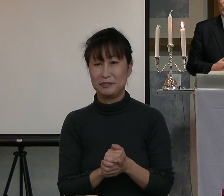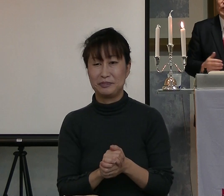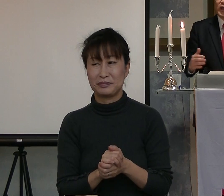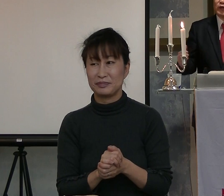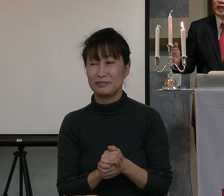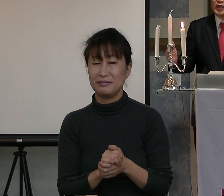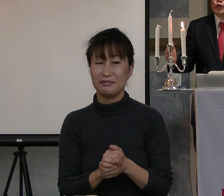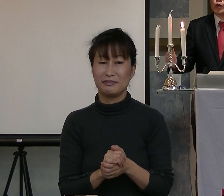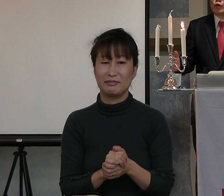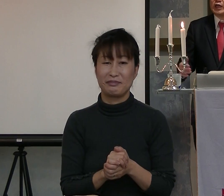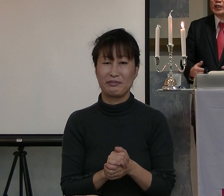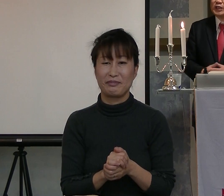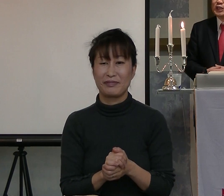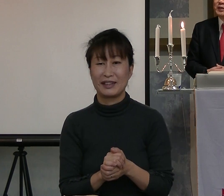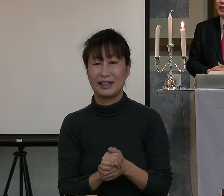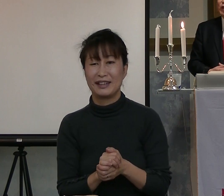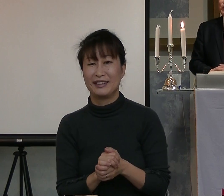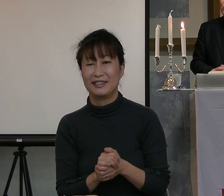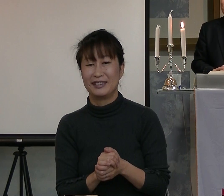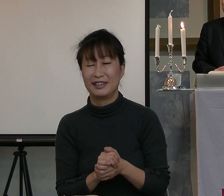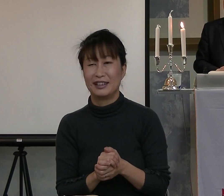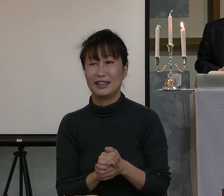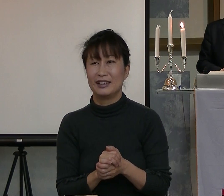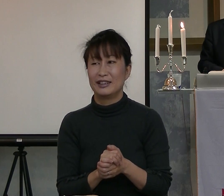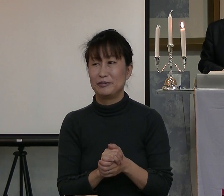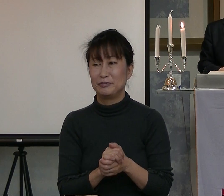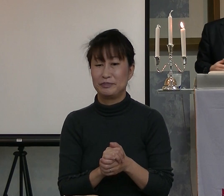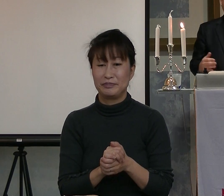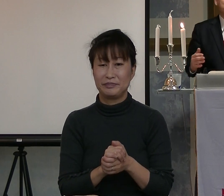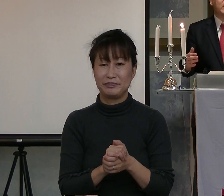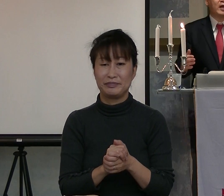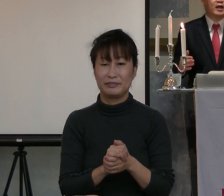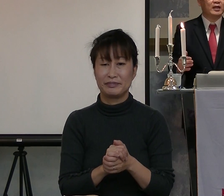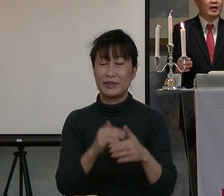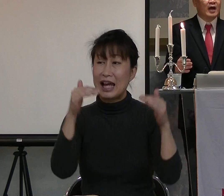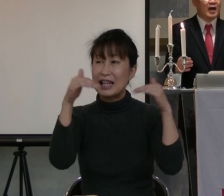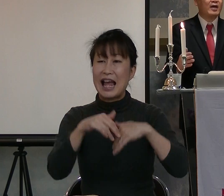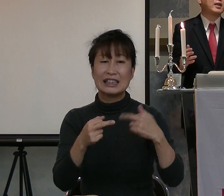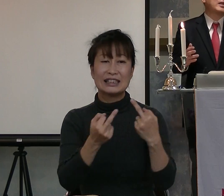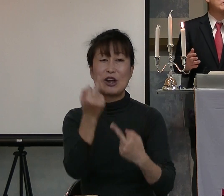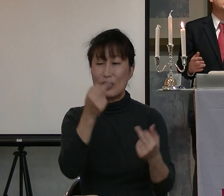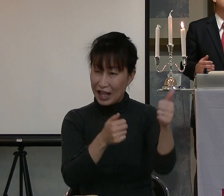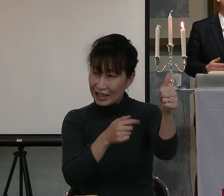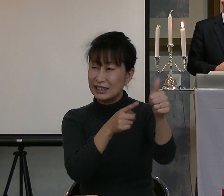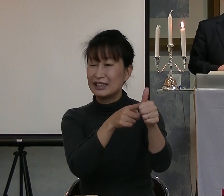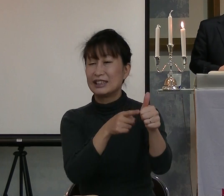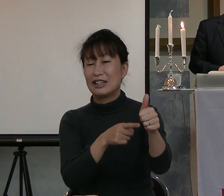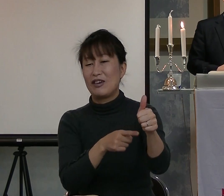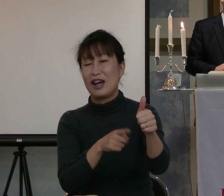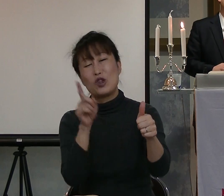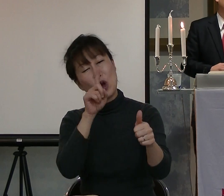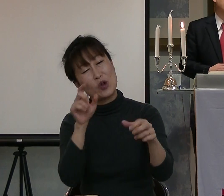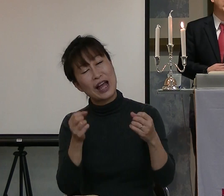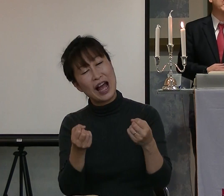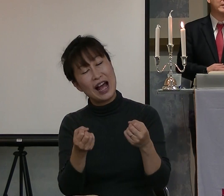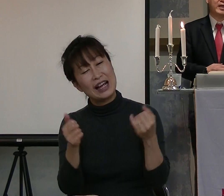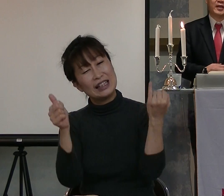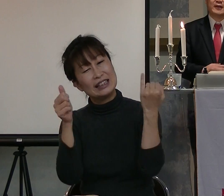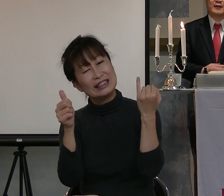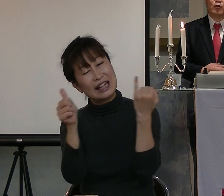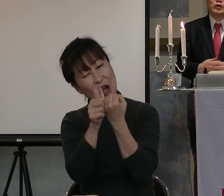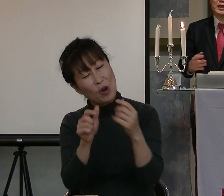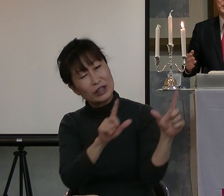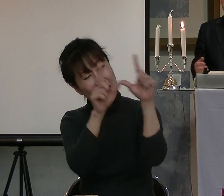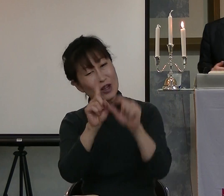はどういう結婚生活を送るか私知りませんけれども、マリジさんに顔を見たら、ああ温かくしてくれるんだなと分かります